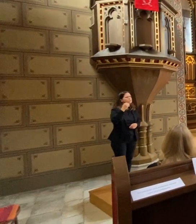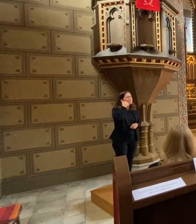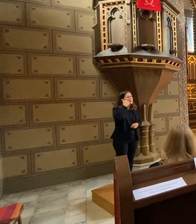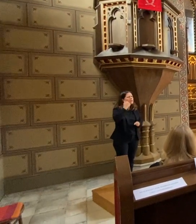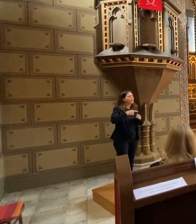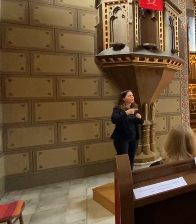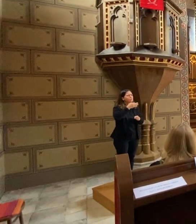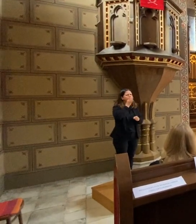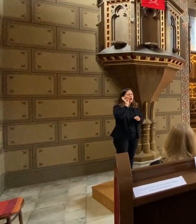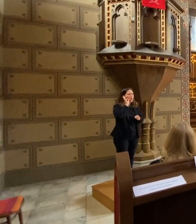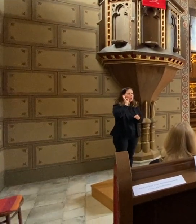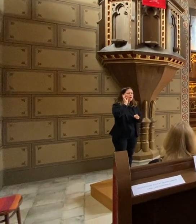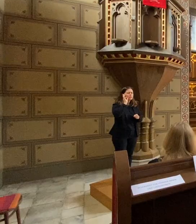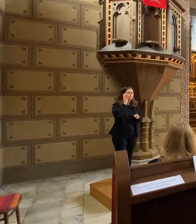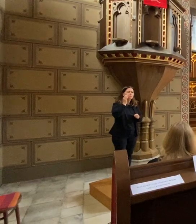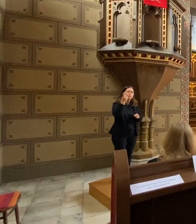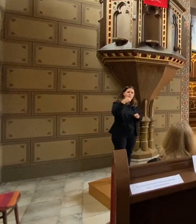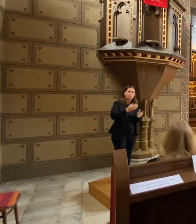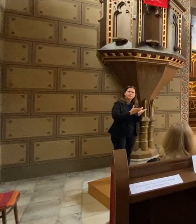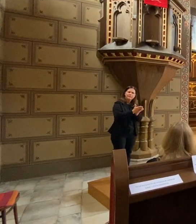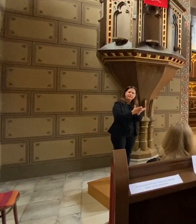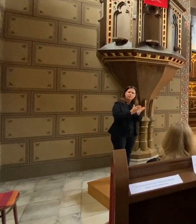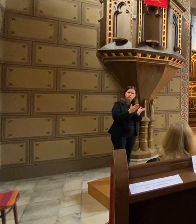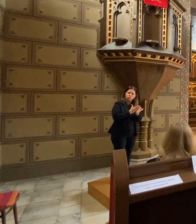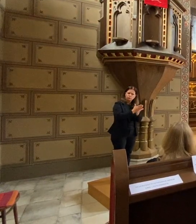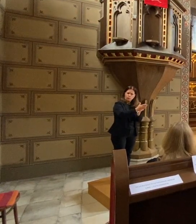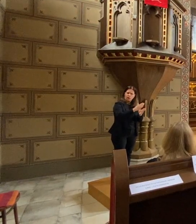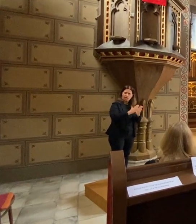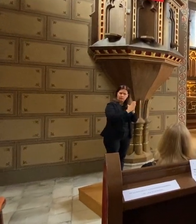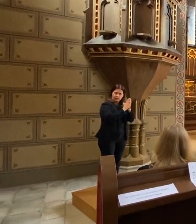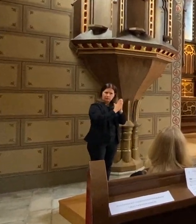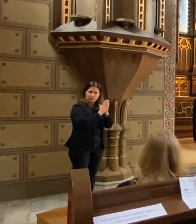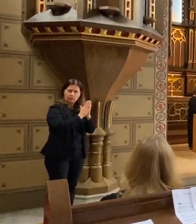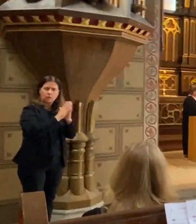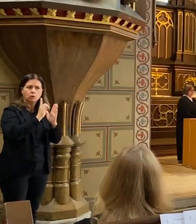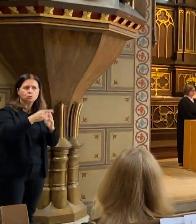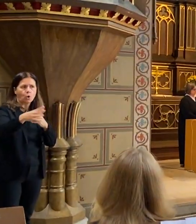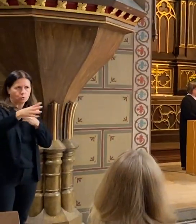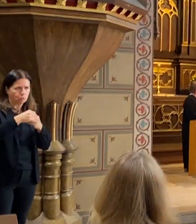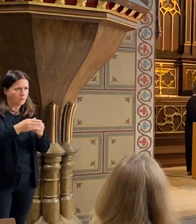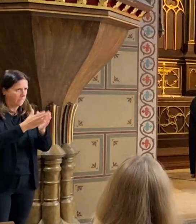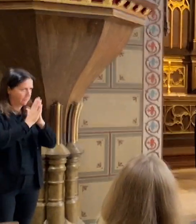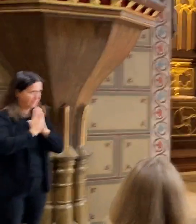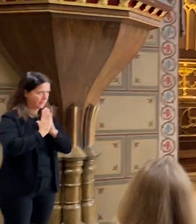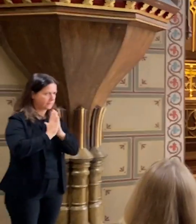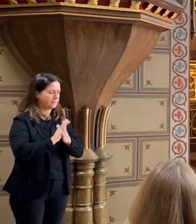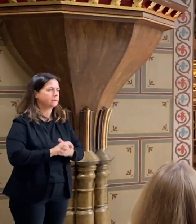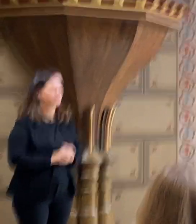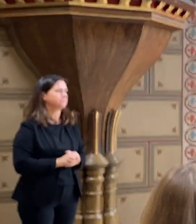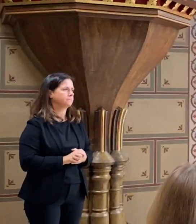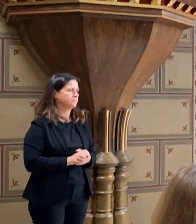Frauen in den Dienst der Kirche. Lasst uns beten.